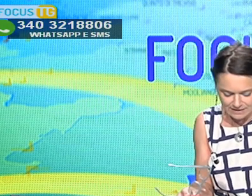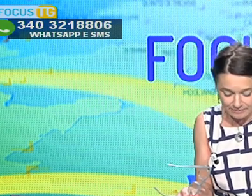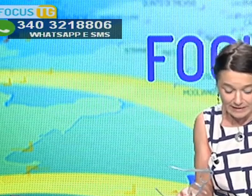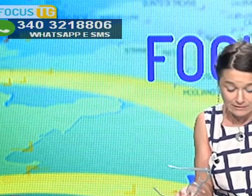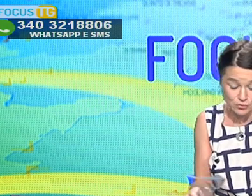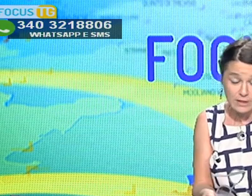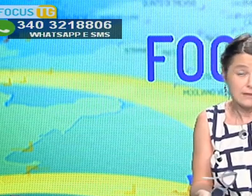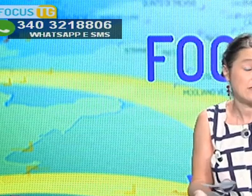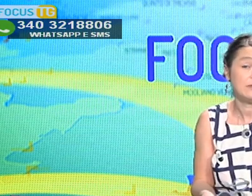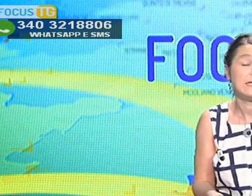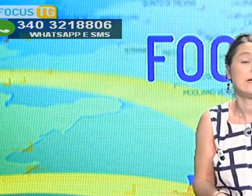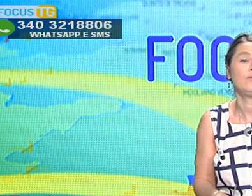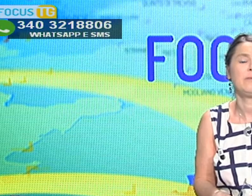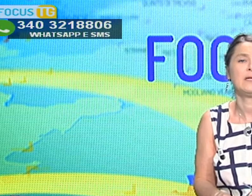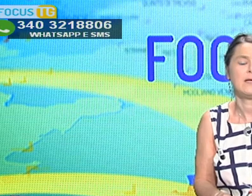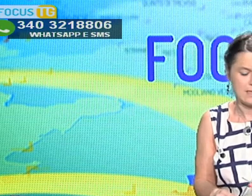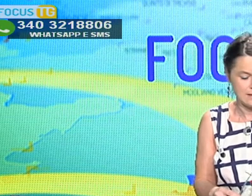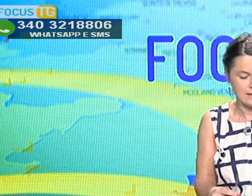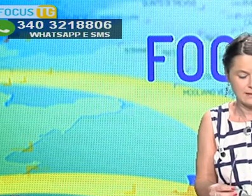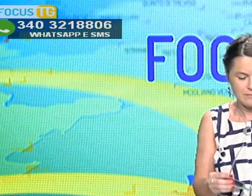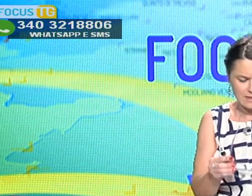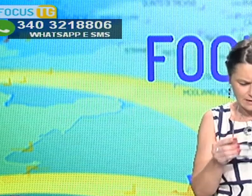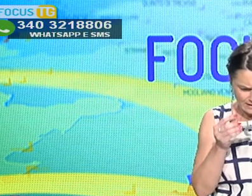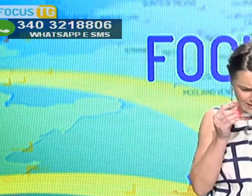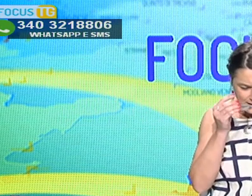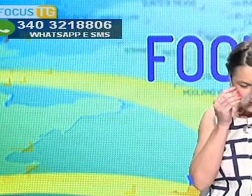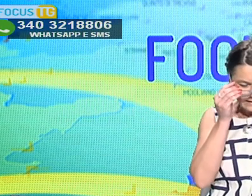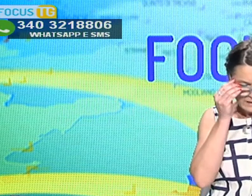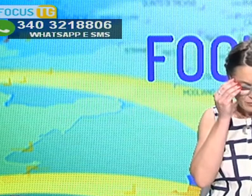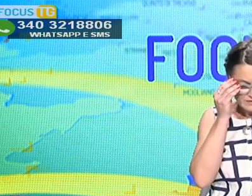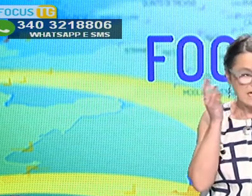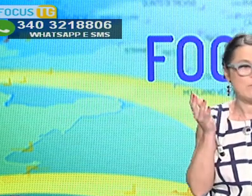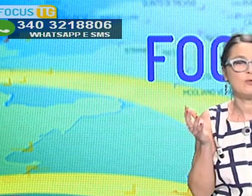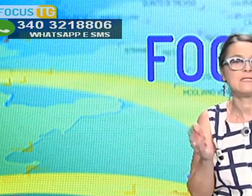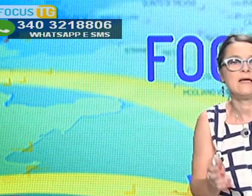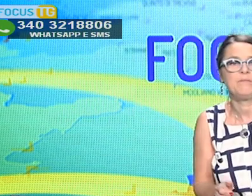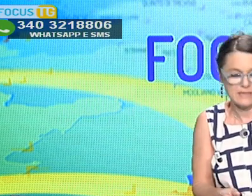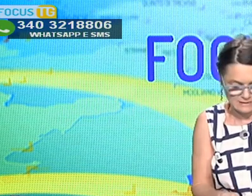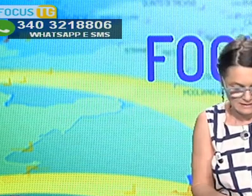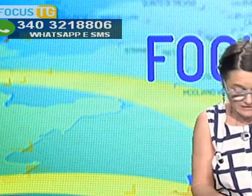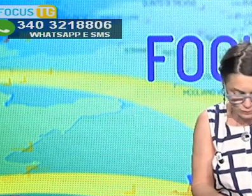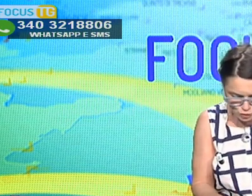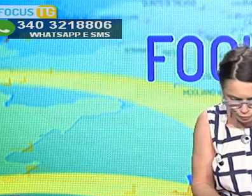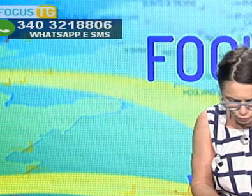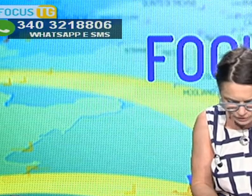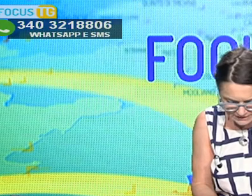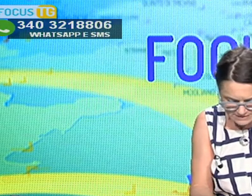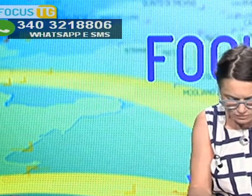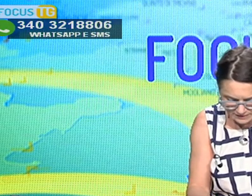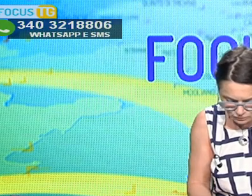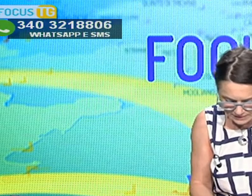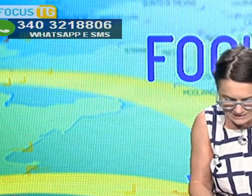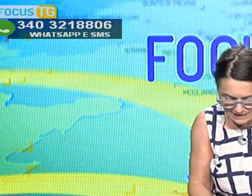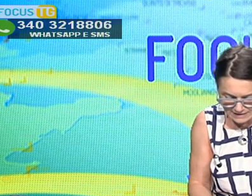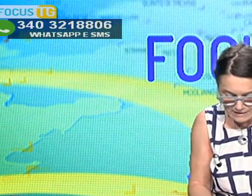fatti scappare. Adesso stanno indagando ovviamente i carabinieri. E ne approfittiamo come sempre, arrivati a questo punto, in attesa